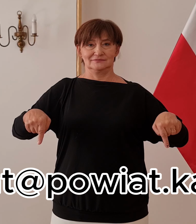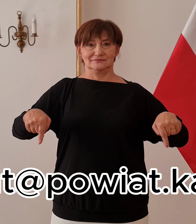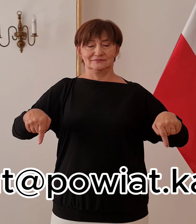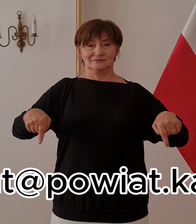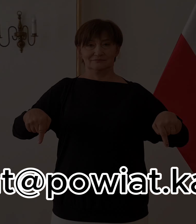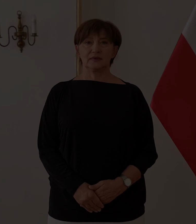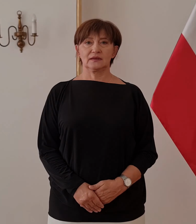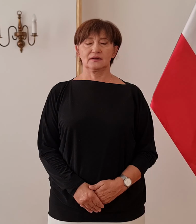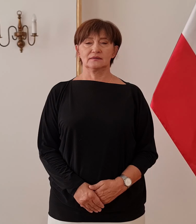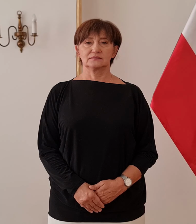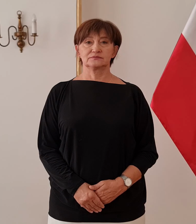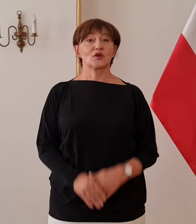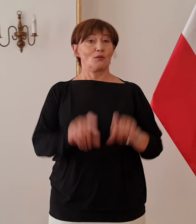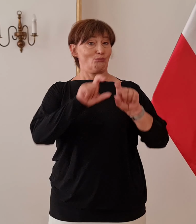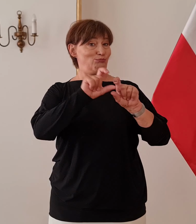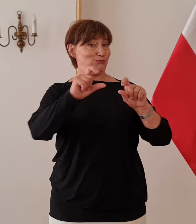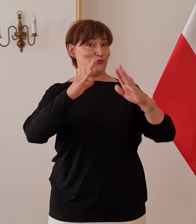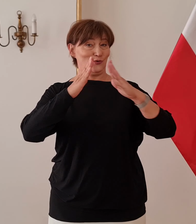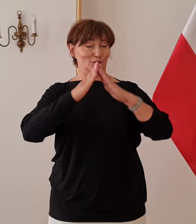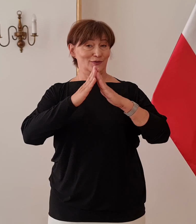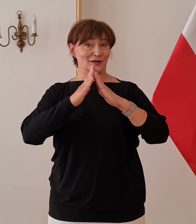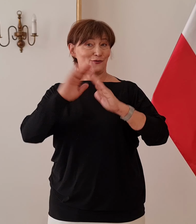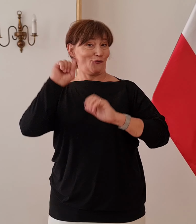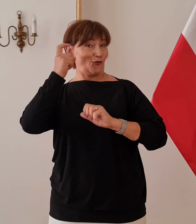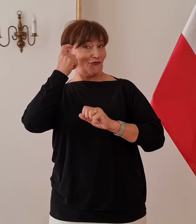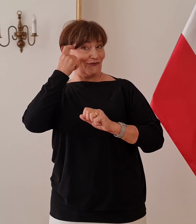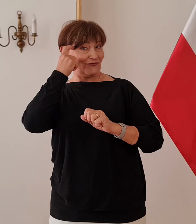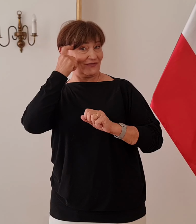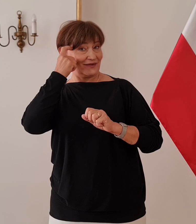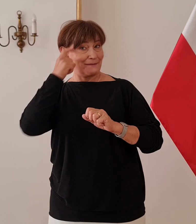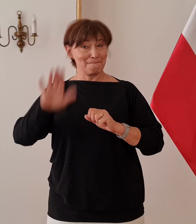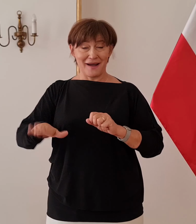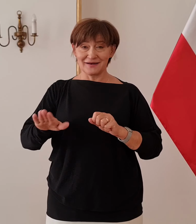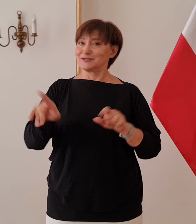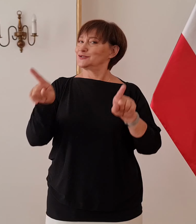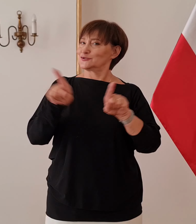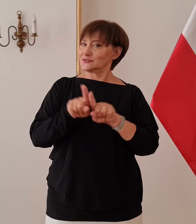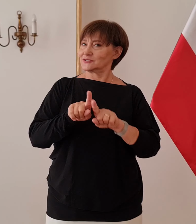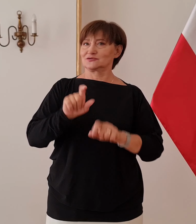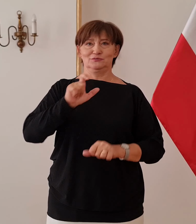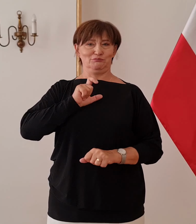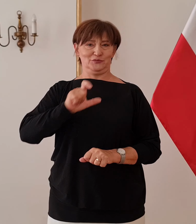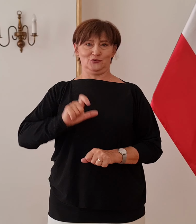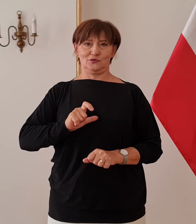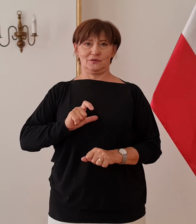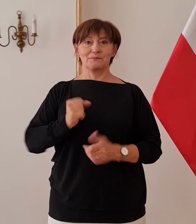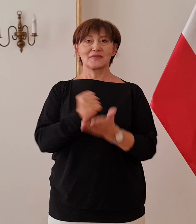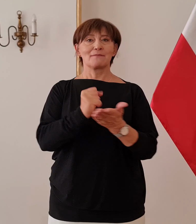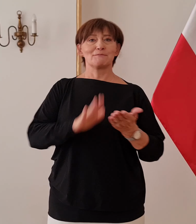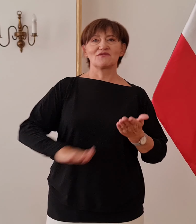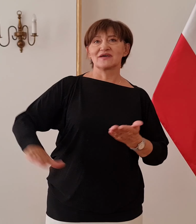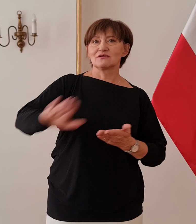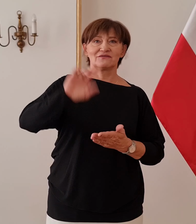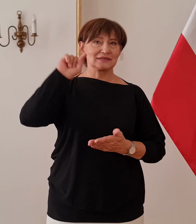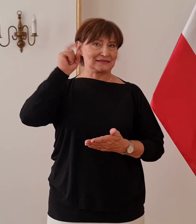Warto również zaznaczyć, że na parterze budynku znajduje się